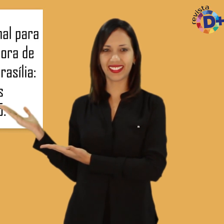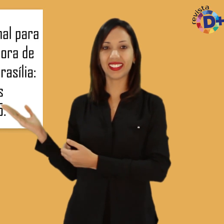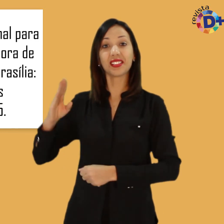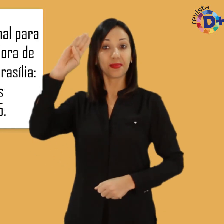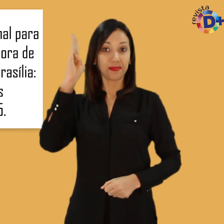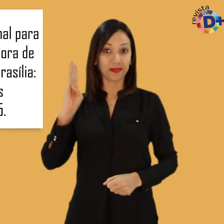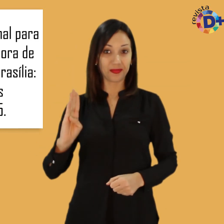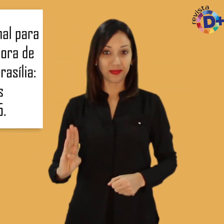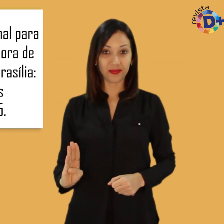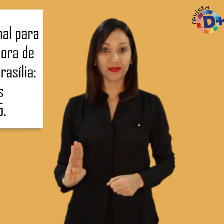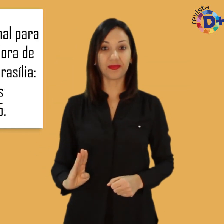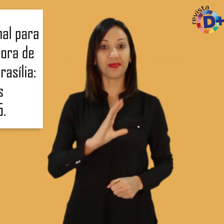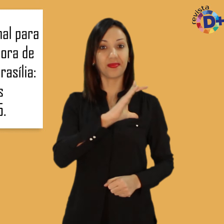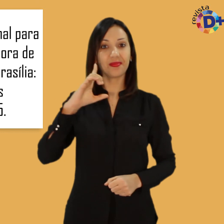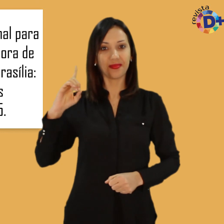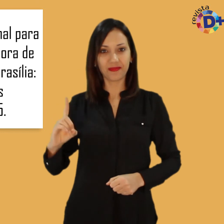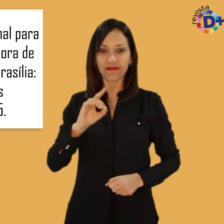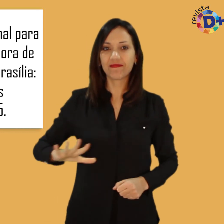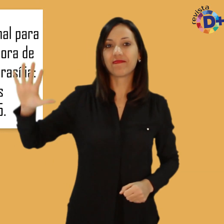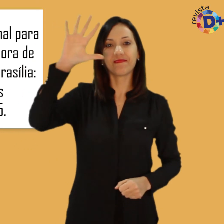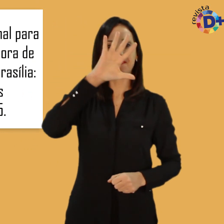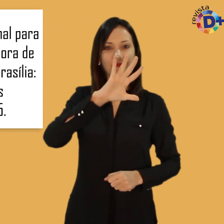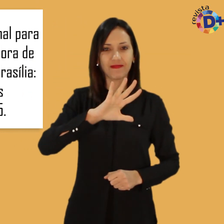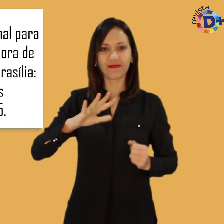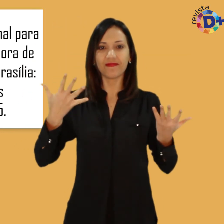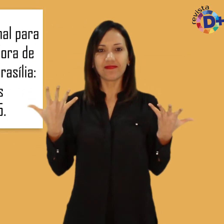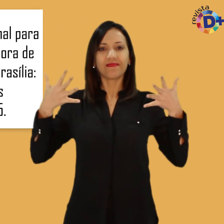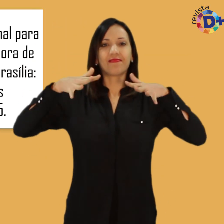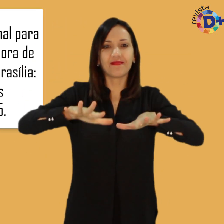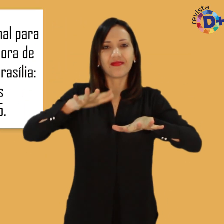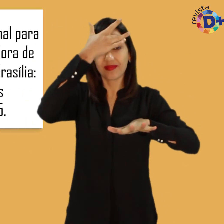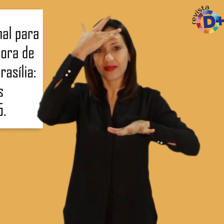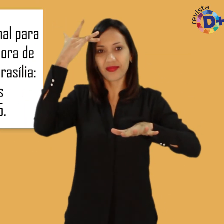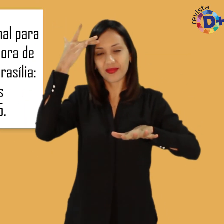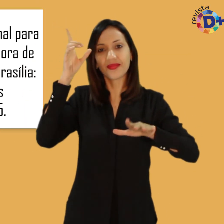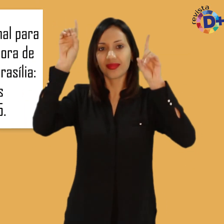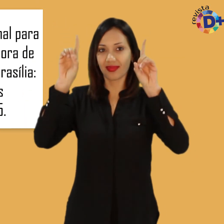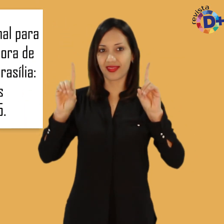Brasil, Coordenadoria Nacional para a Integração da Pessoa Portadora de Deficiência.